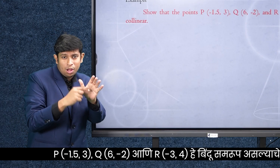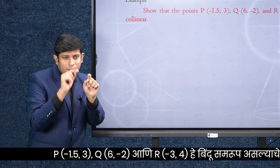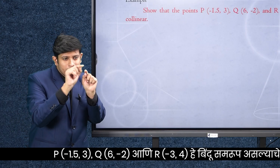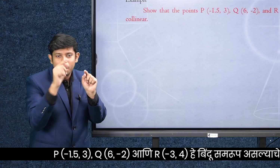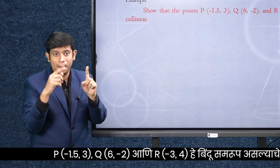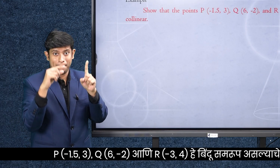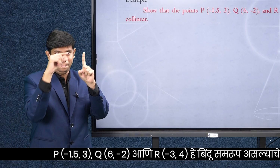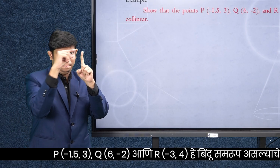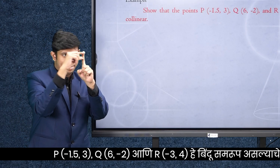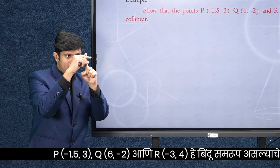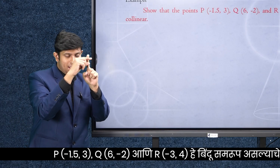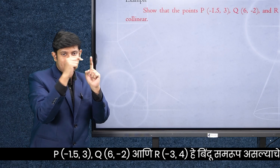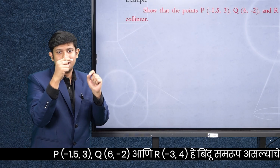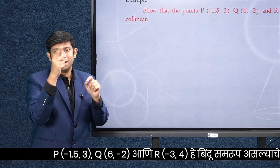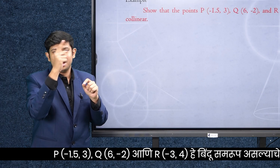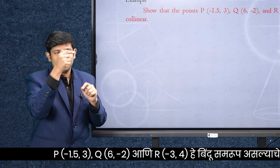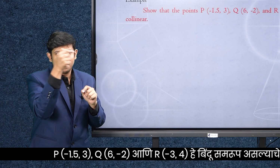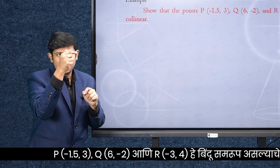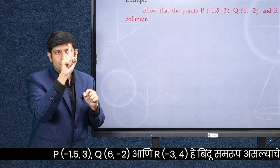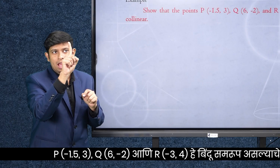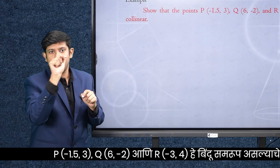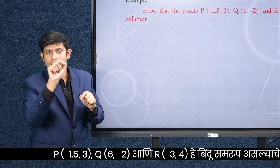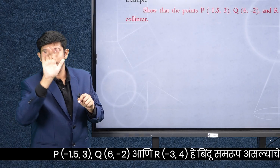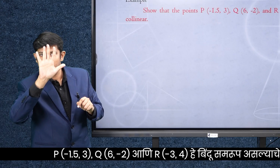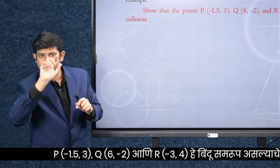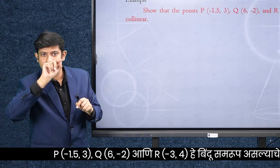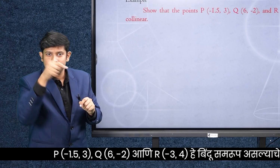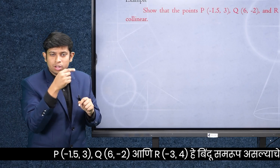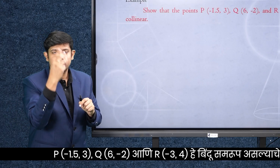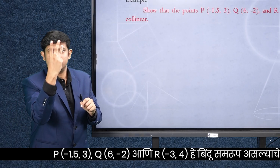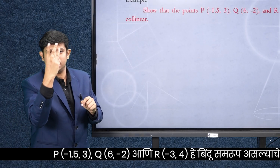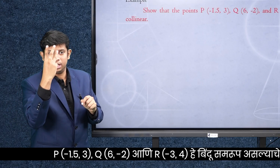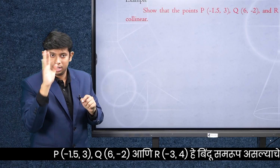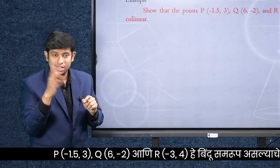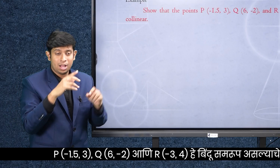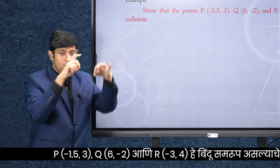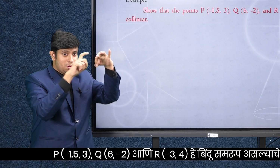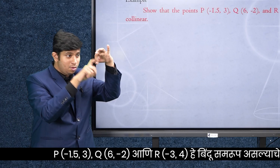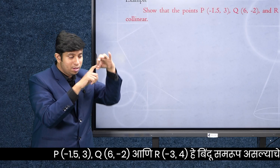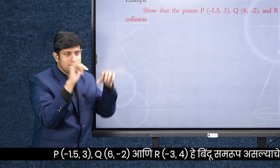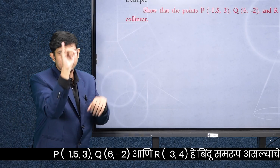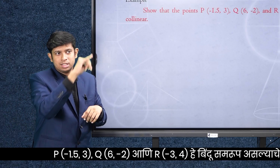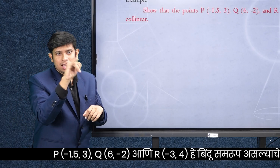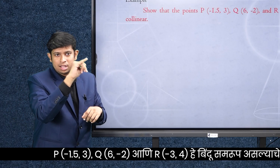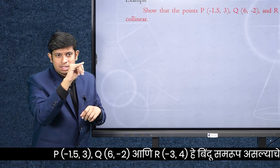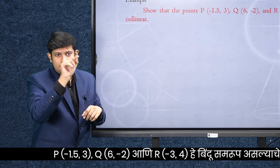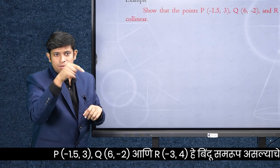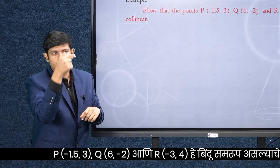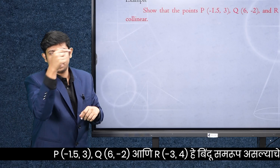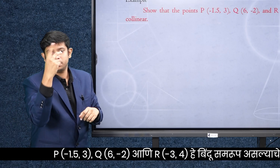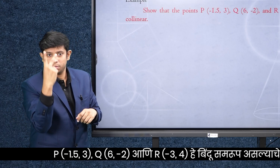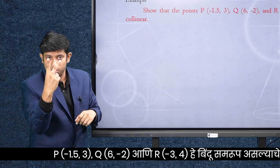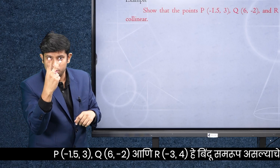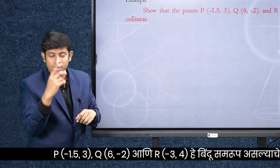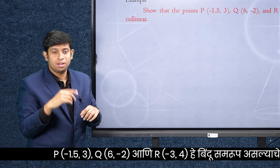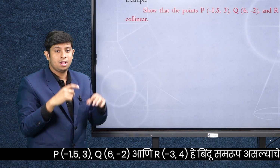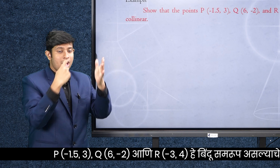p minus 1.5, 3, q 6 minus 2 आणि r minus 3 आणि 4